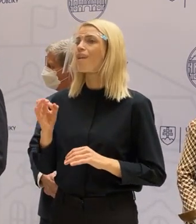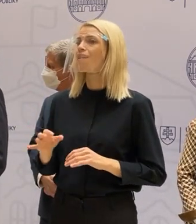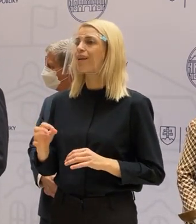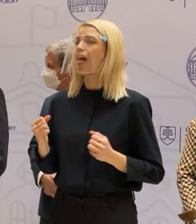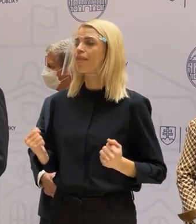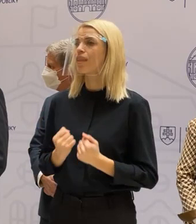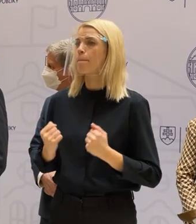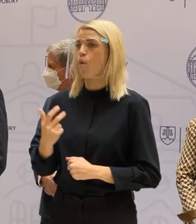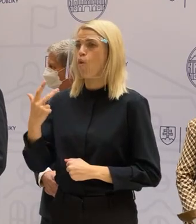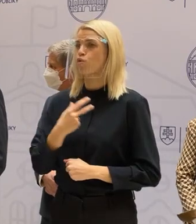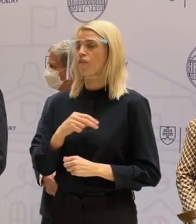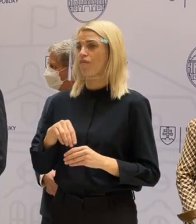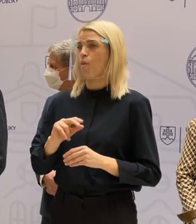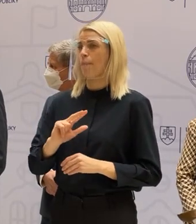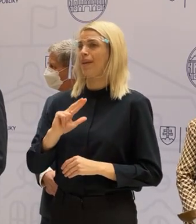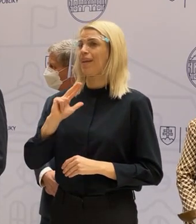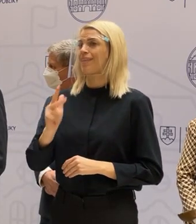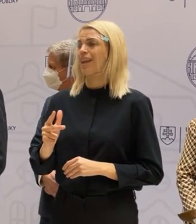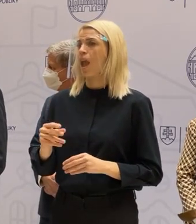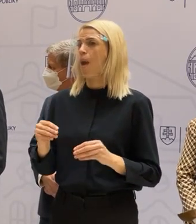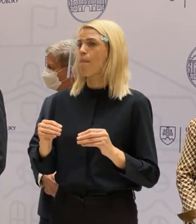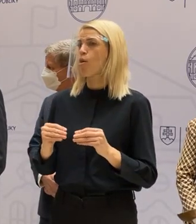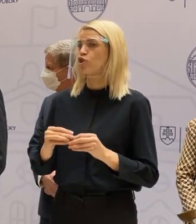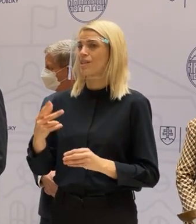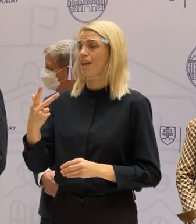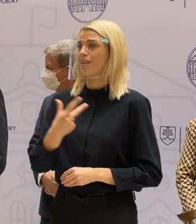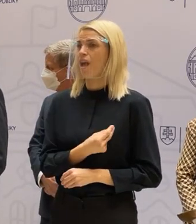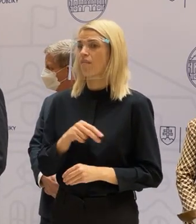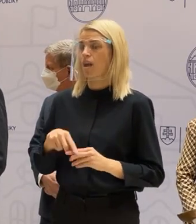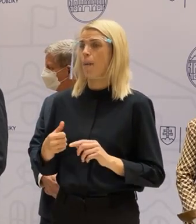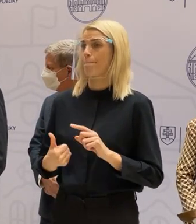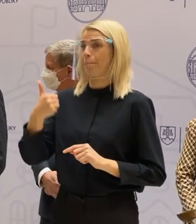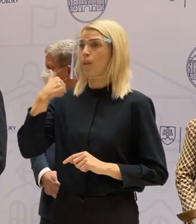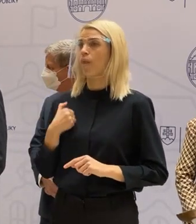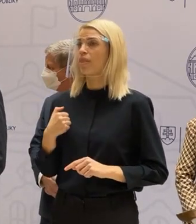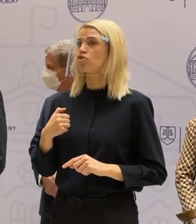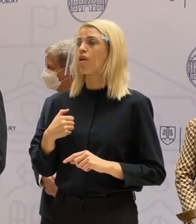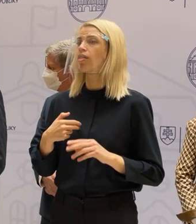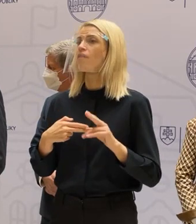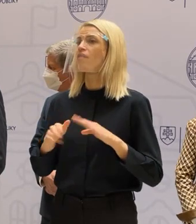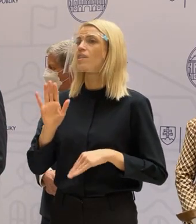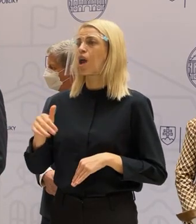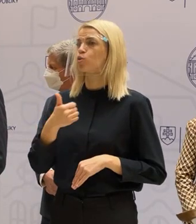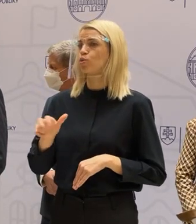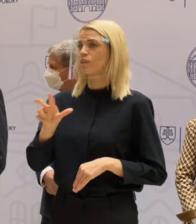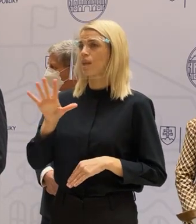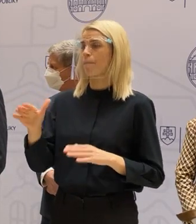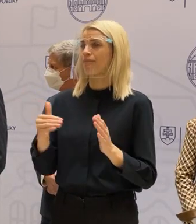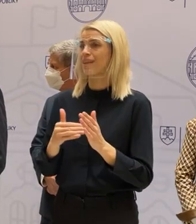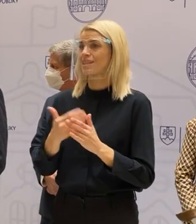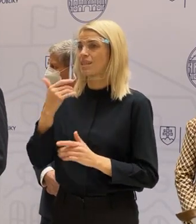tempo očkovania tretími booster dávkami. Minulý týždeň to bolo cez 135 tisíc ľudí,